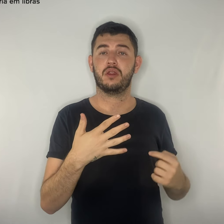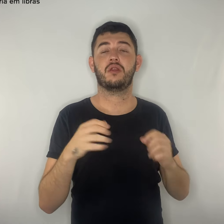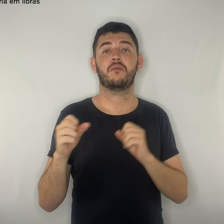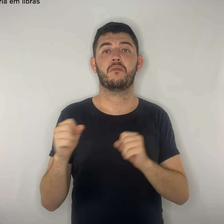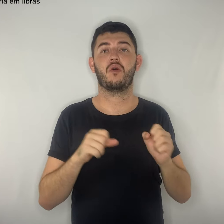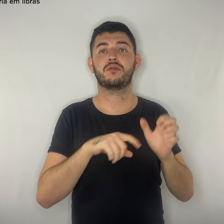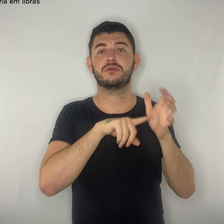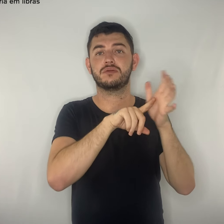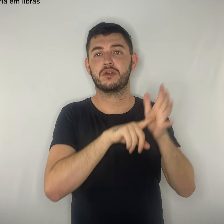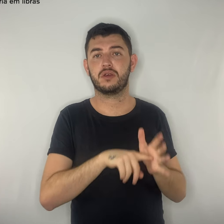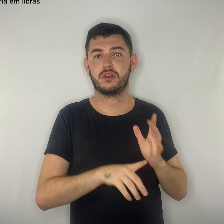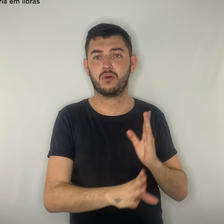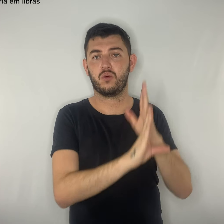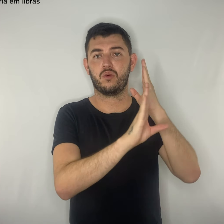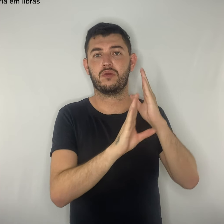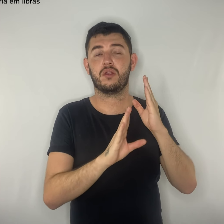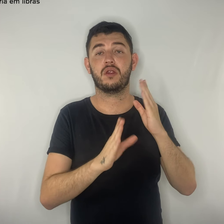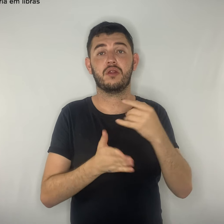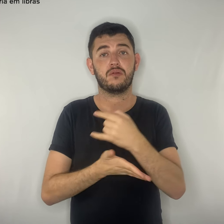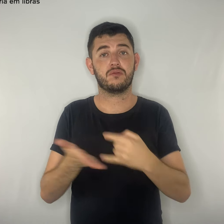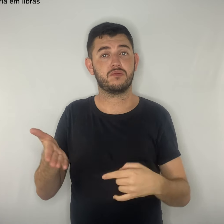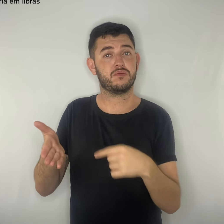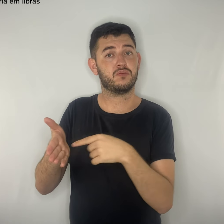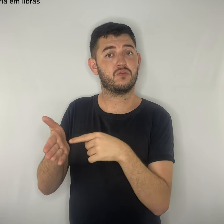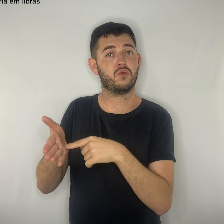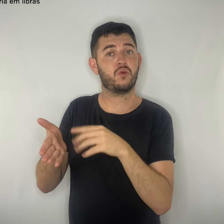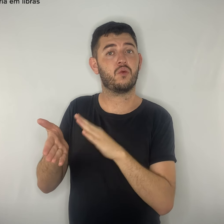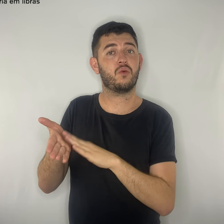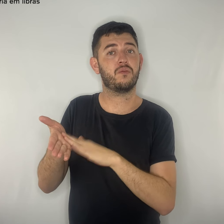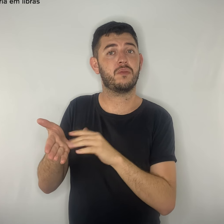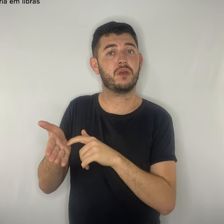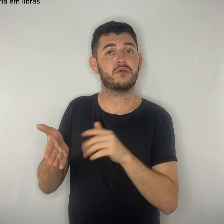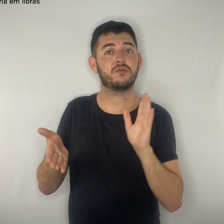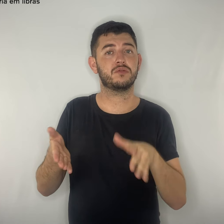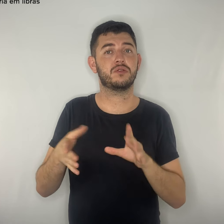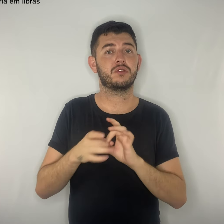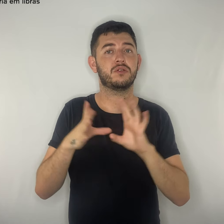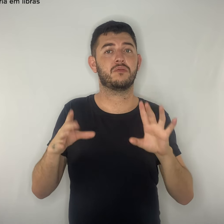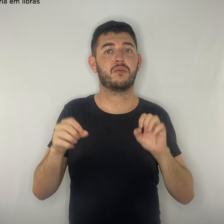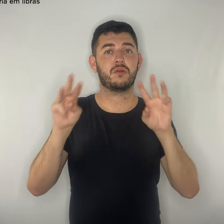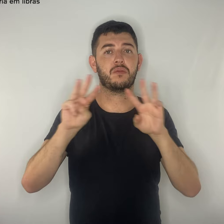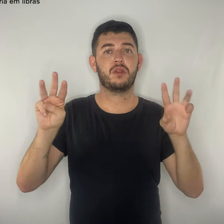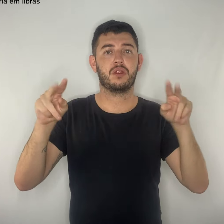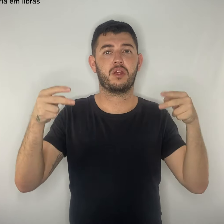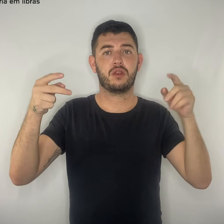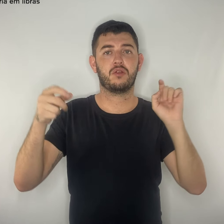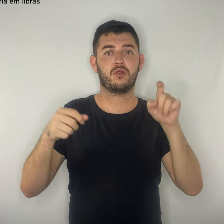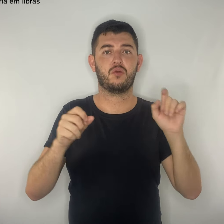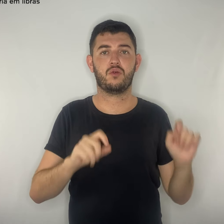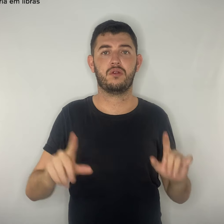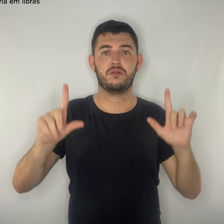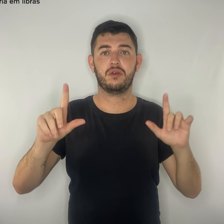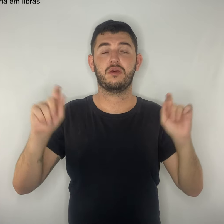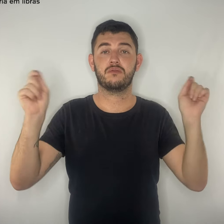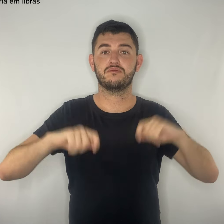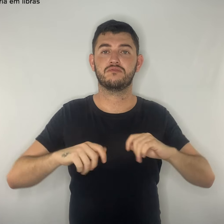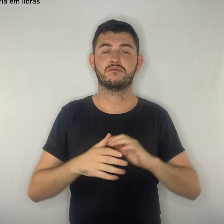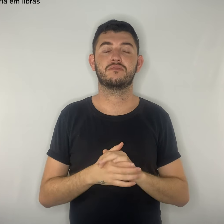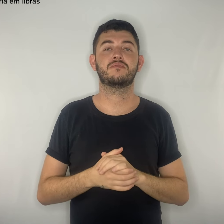consultadas na própria circular disponibilizada no link nomeação e concurso